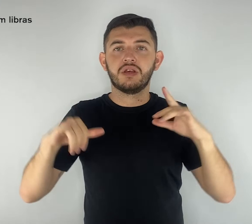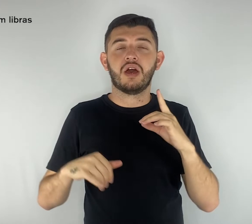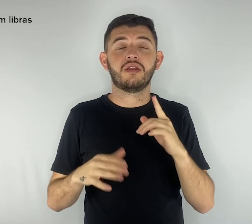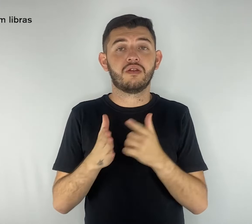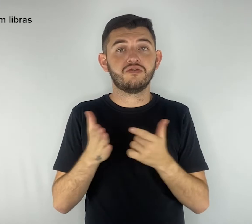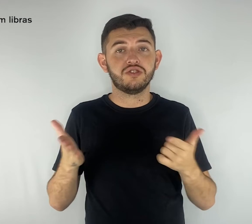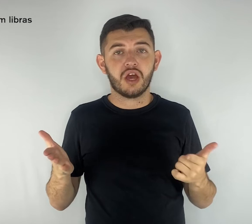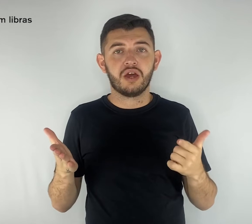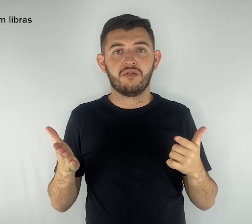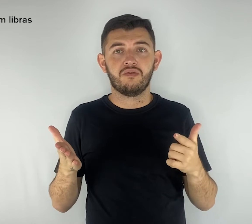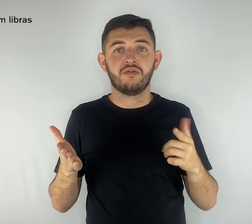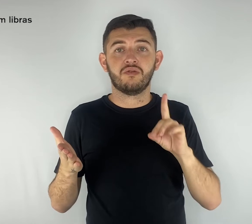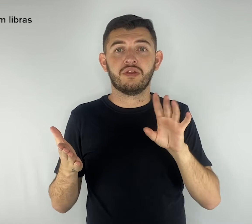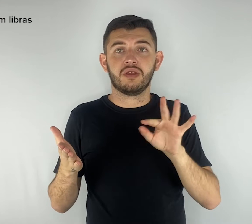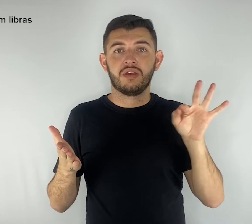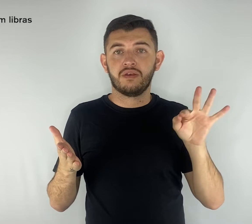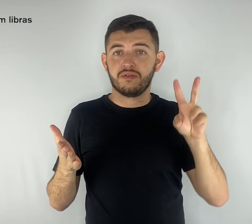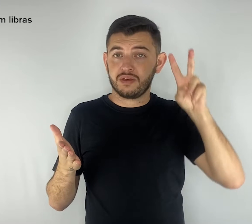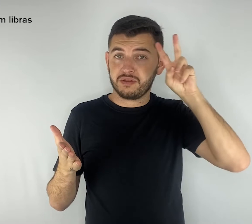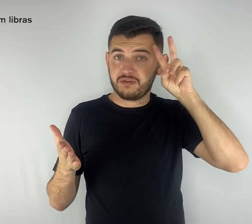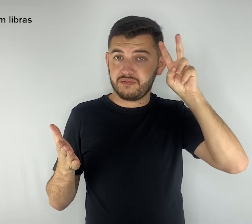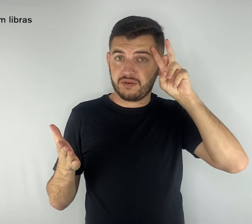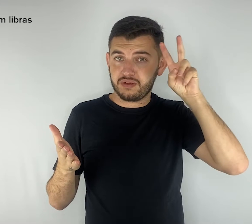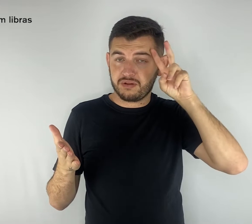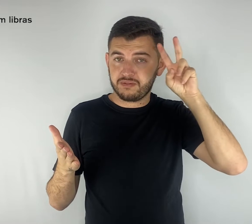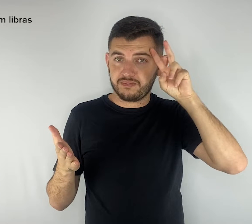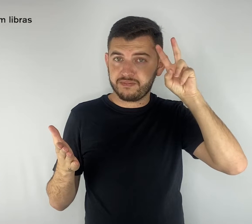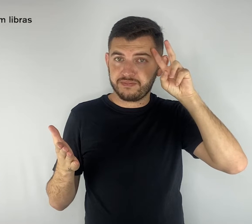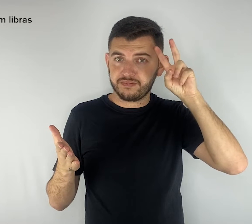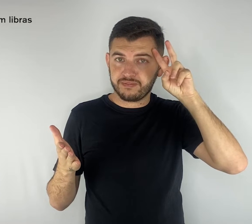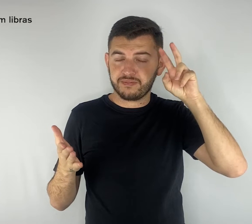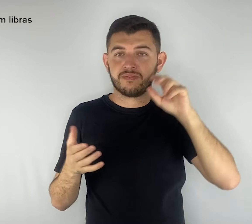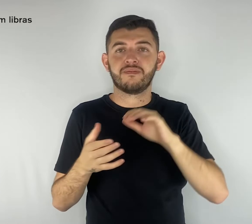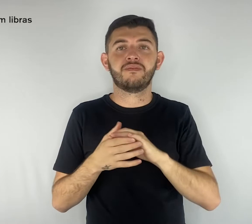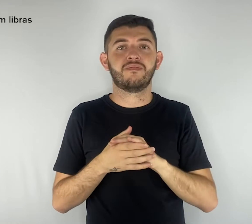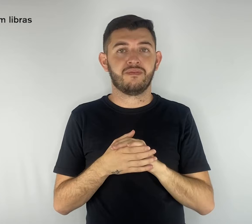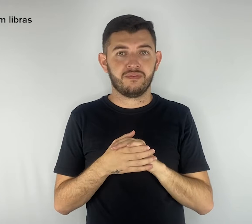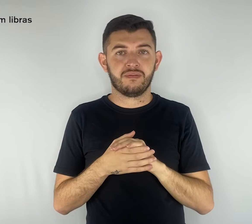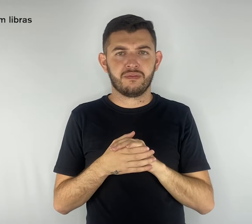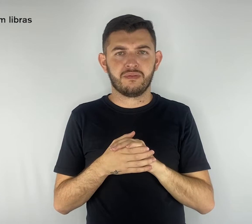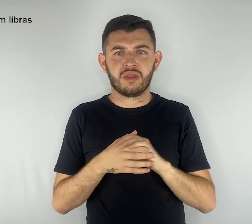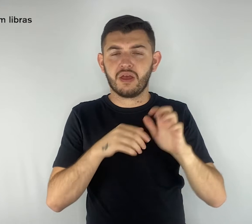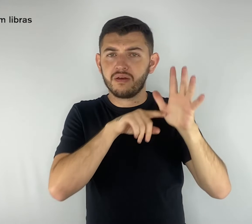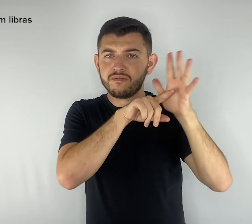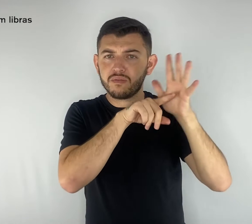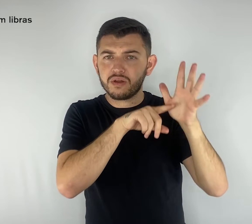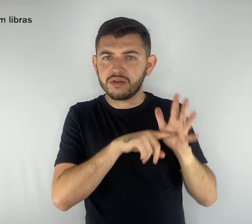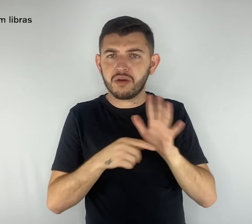quinta-feira, 14/7. A apuração do jornal revela também que o valor será destinado a, no